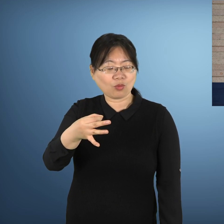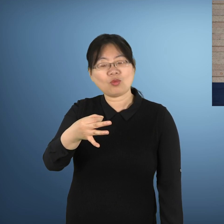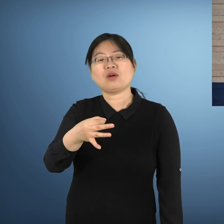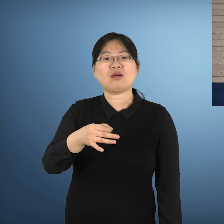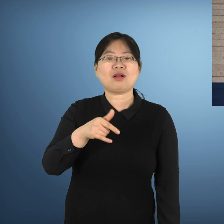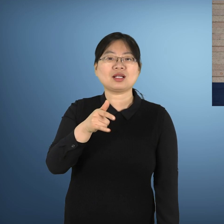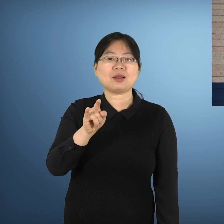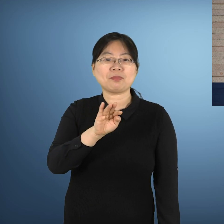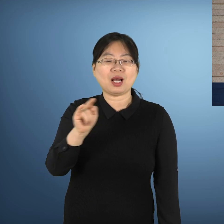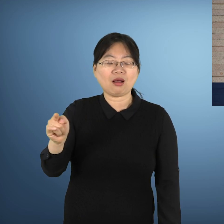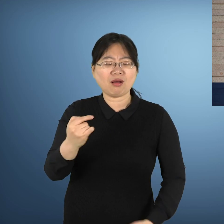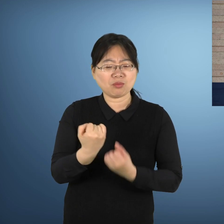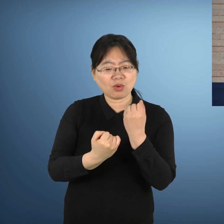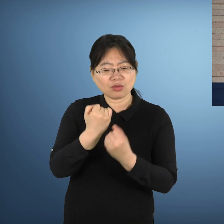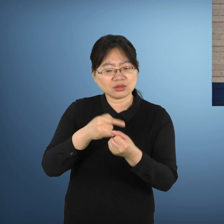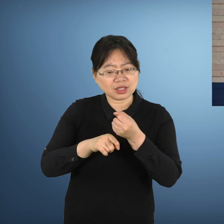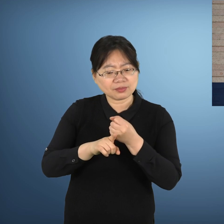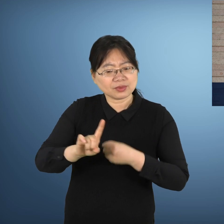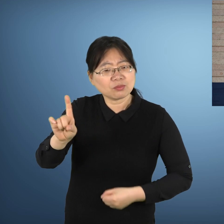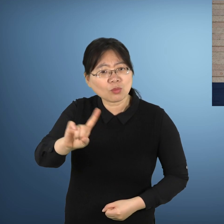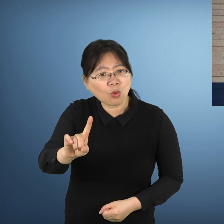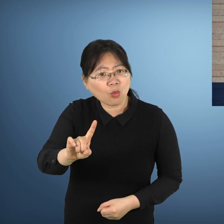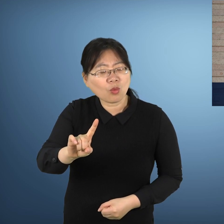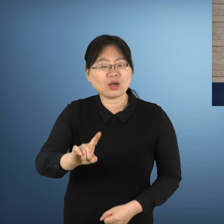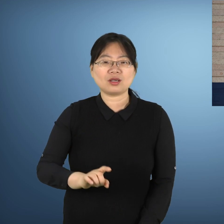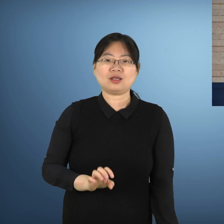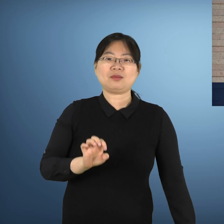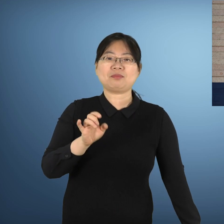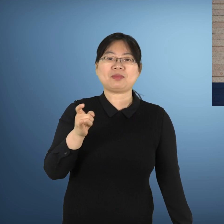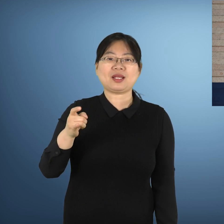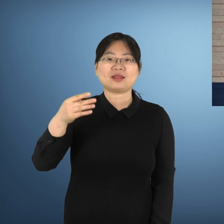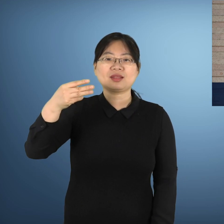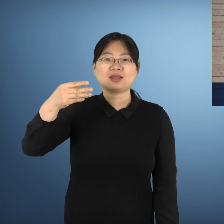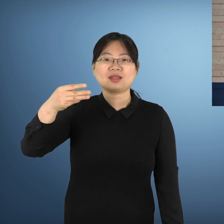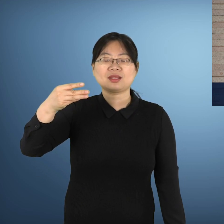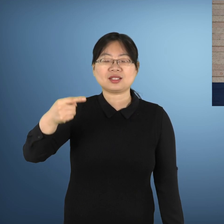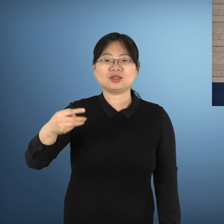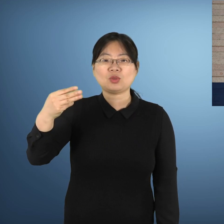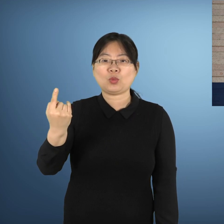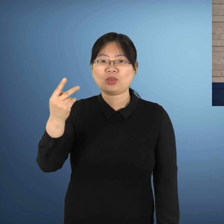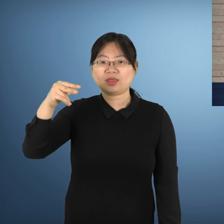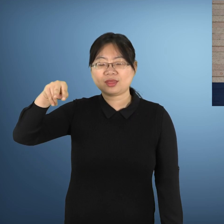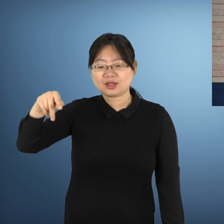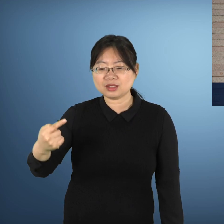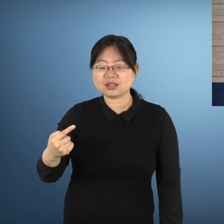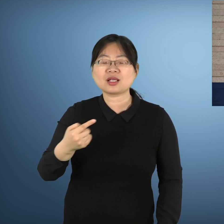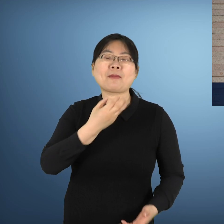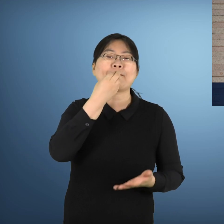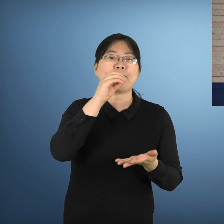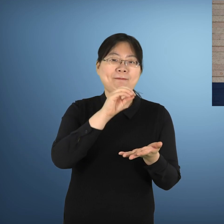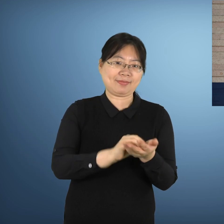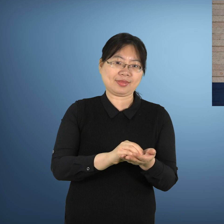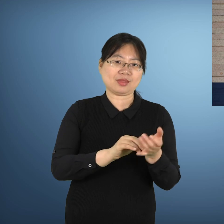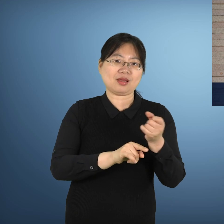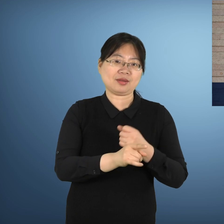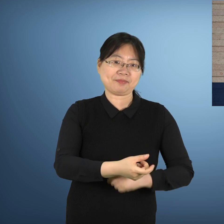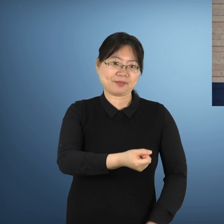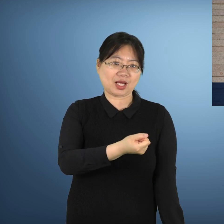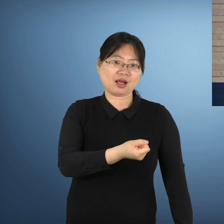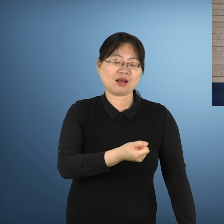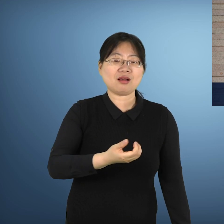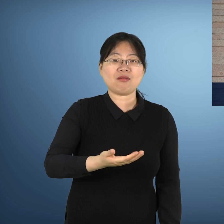하시니라. 게바는 번역하면 뭐라고요? 페트로스, 이 반석이란 뜻입니다. 게바라는 말은